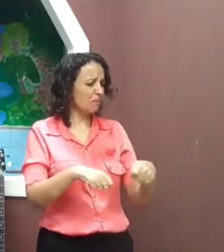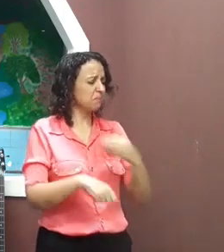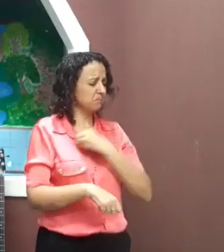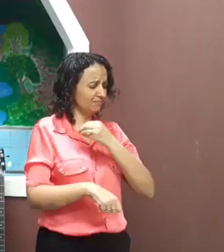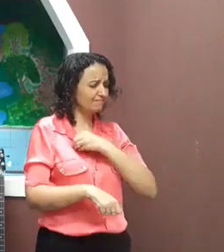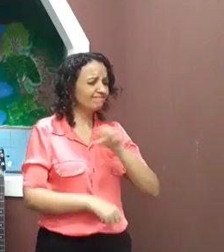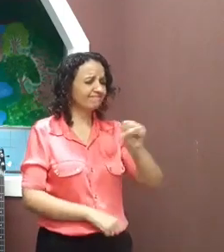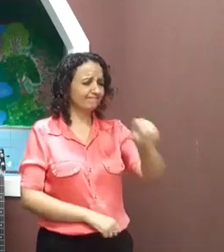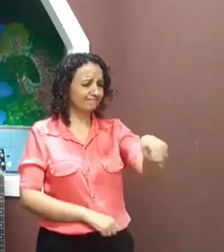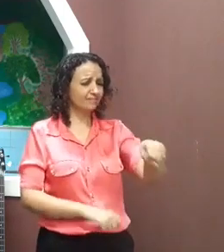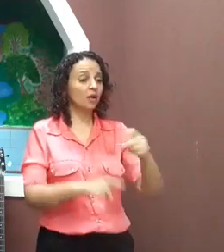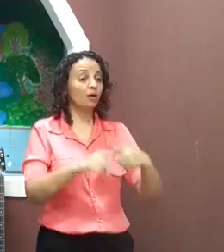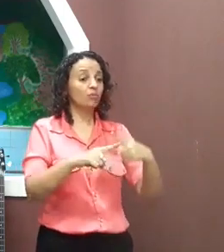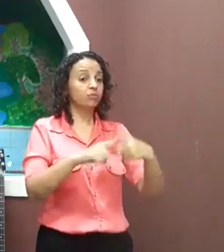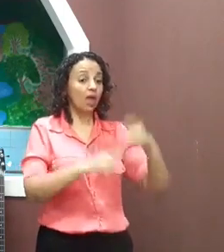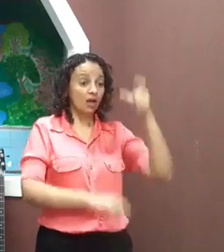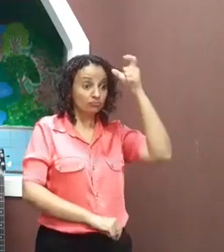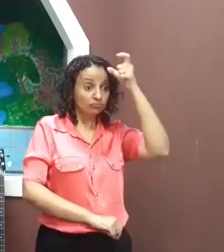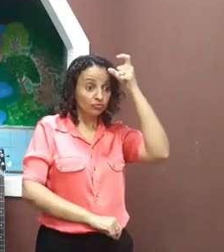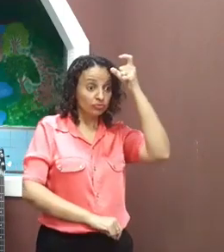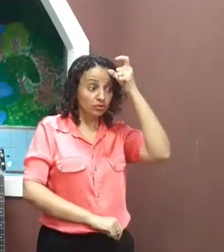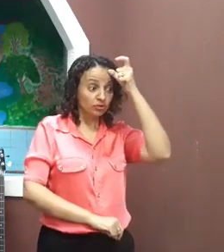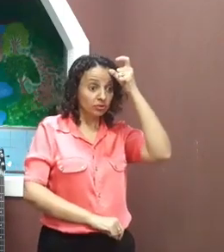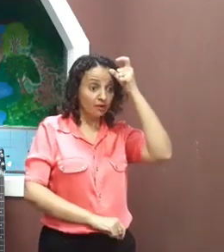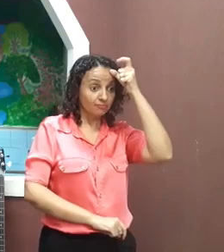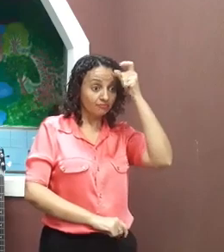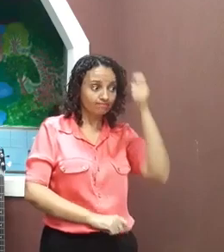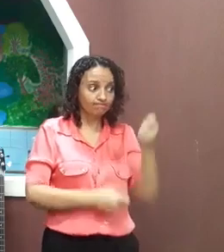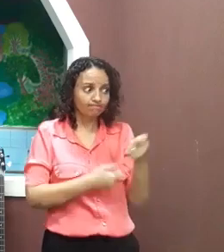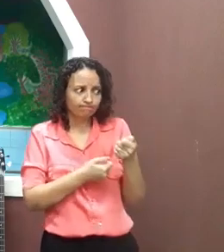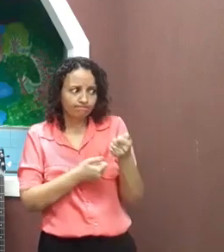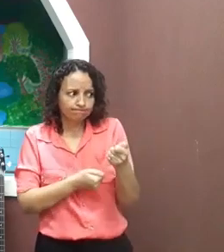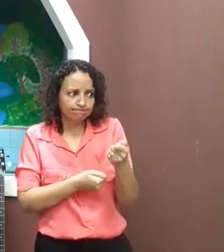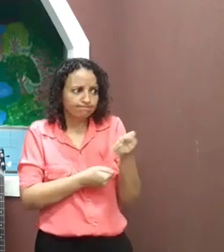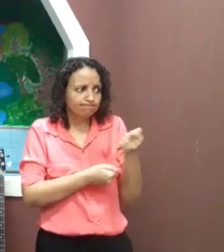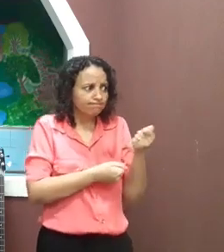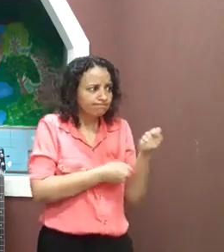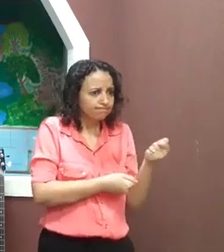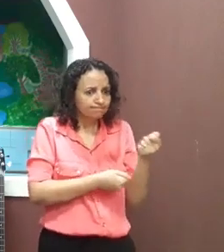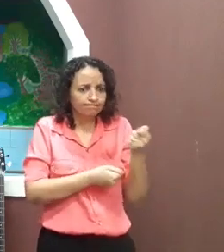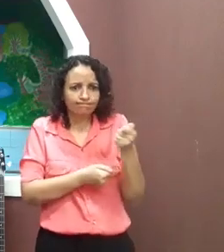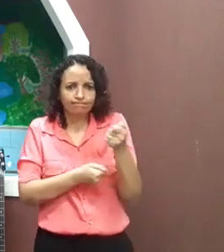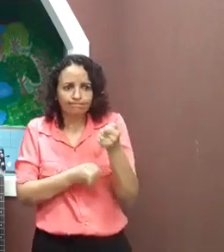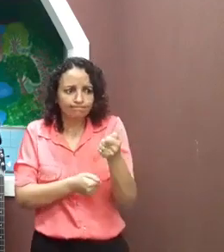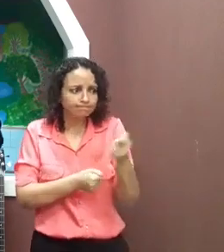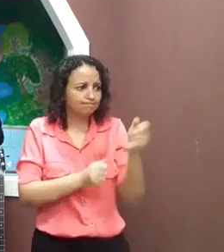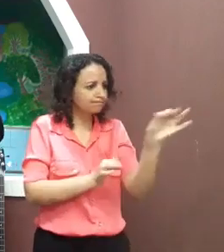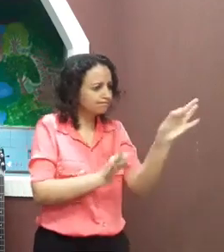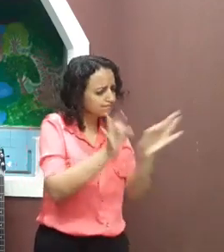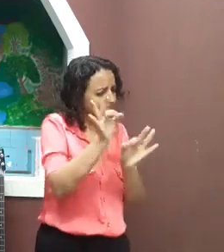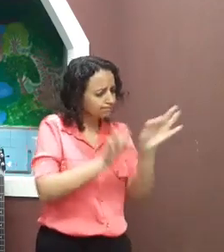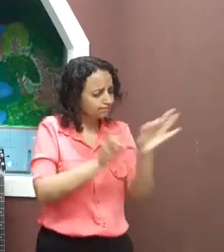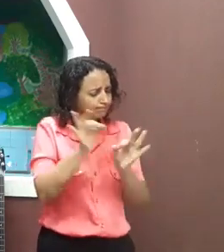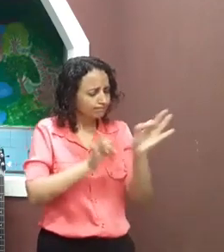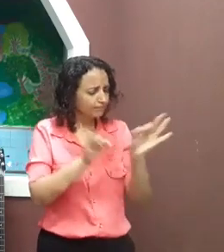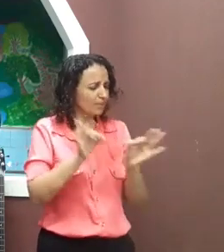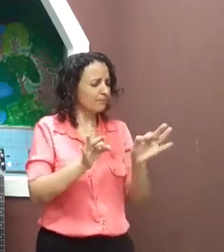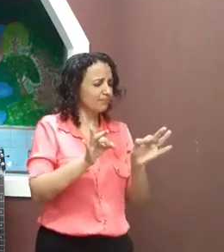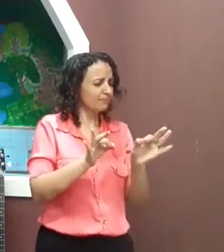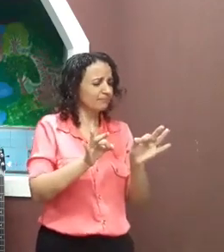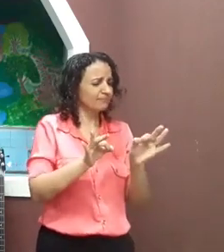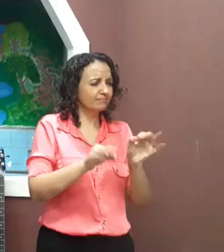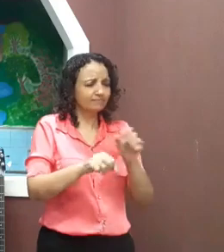diabo, ele prepara situações estranhas, ele prepara situações, ele prepara laços que eu e